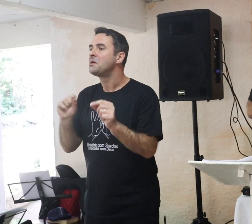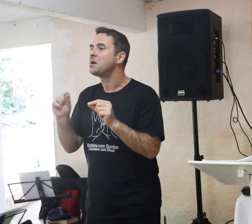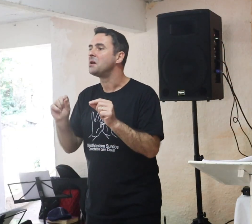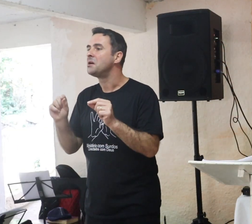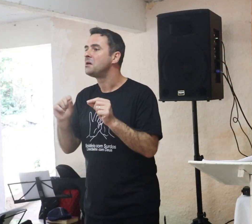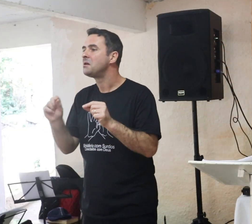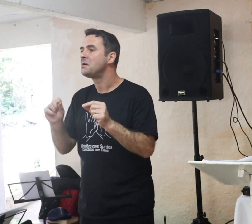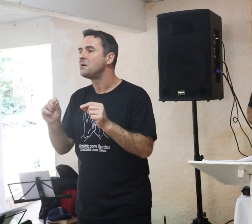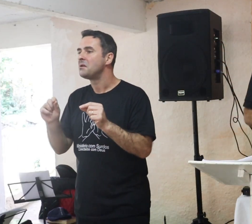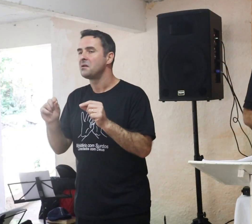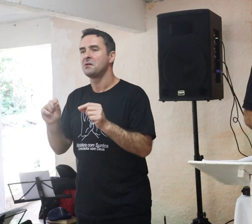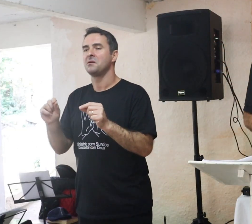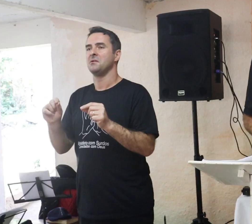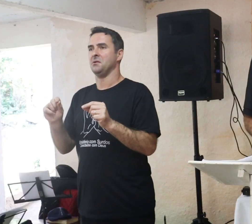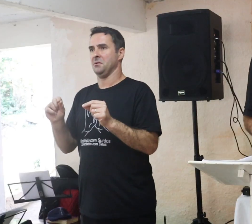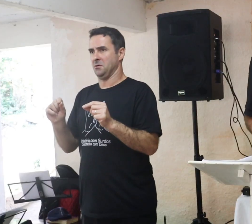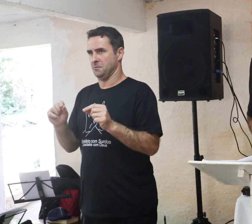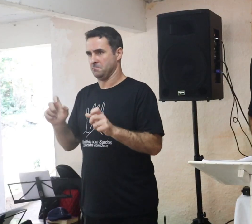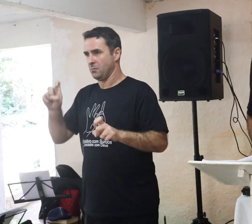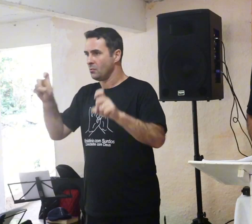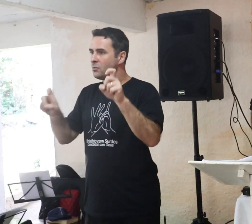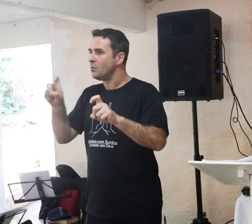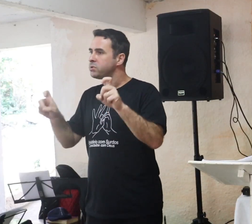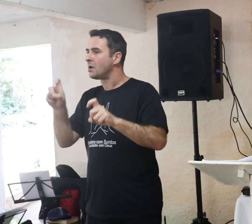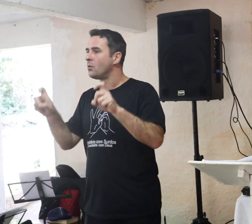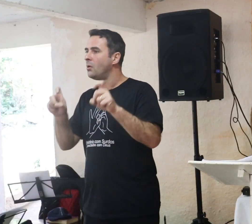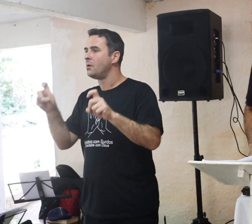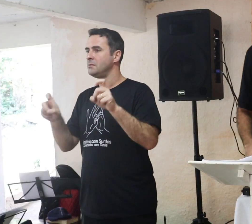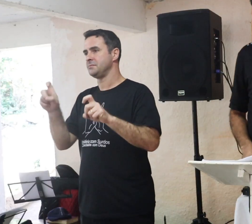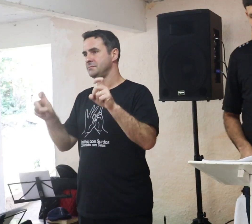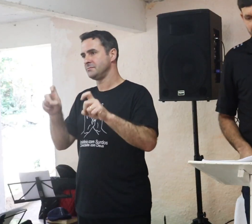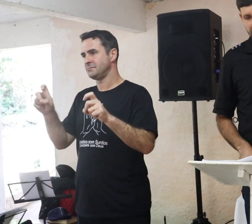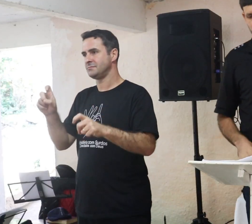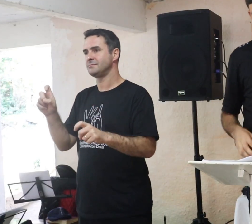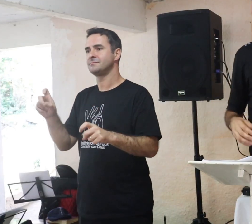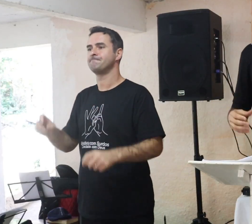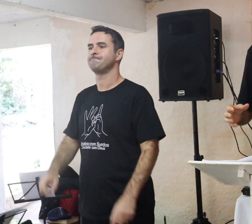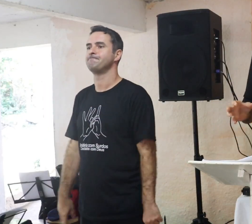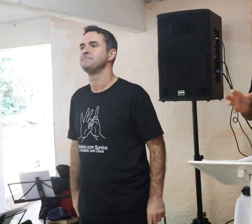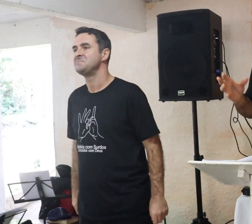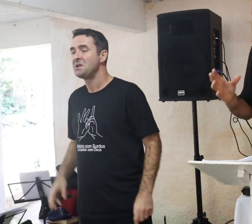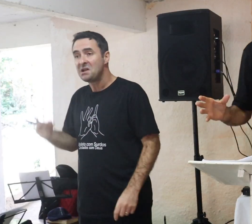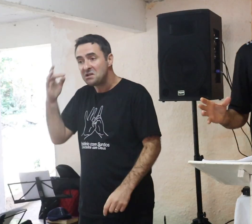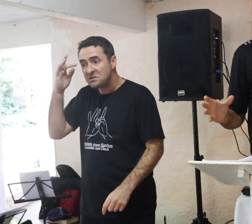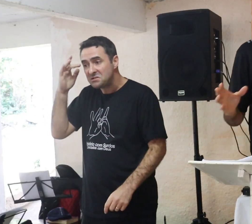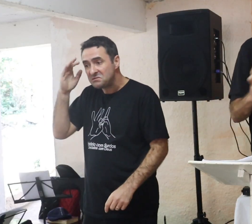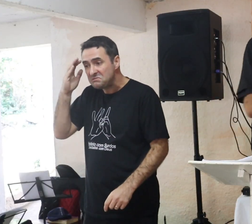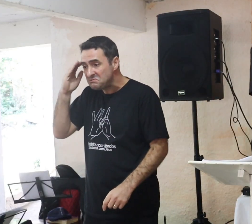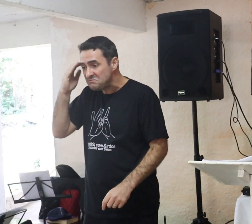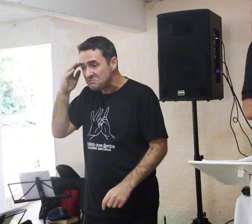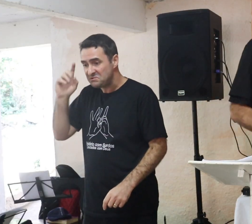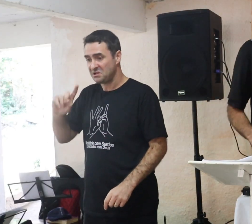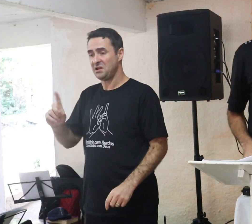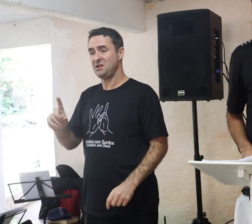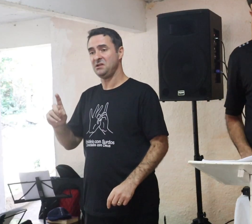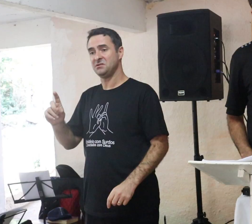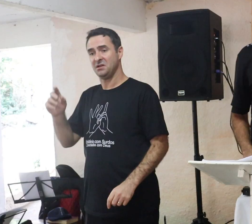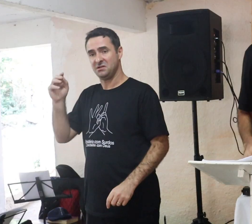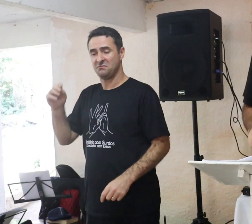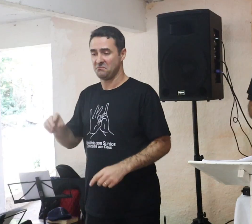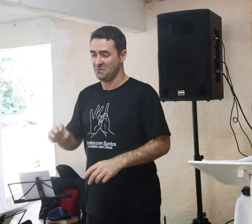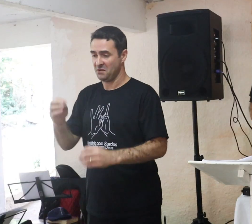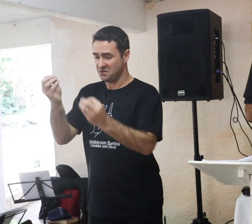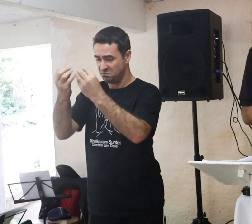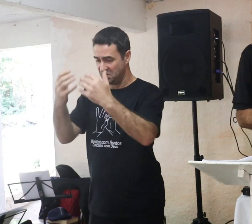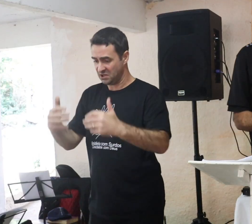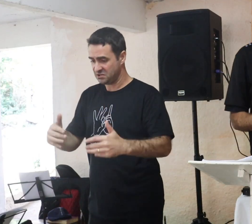Eles não entendem o que está escrito aqui no versículo 56. Existe uma explicação médica natural para a morte,